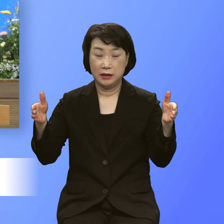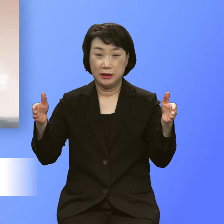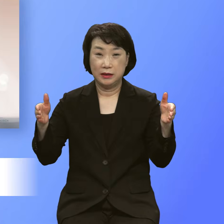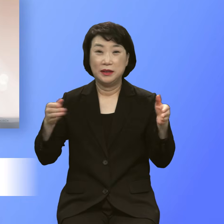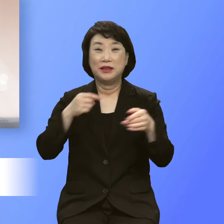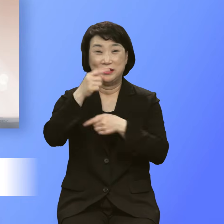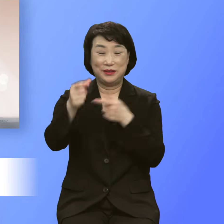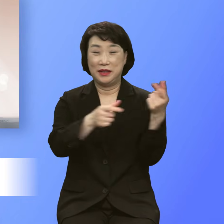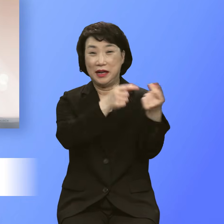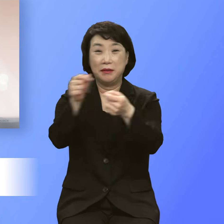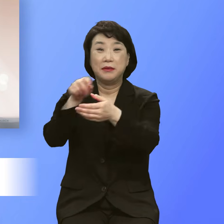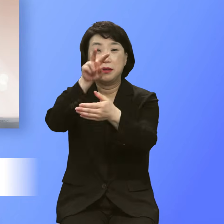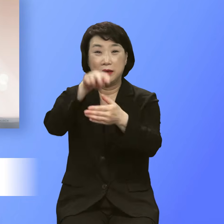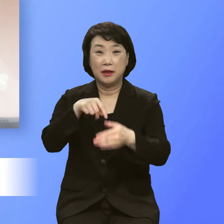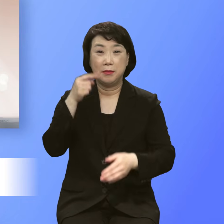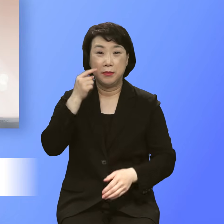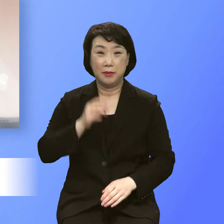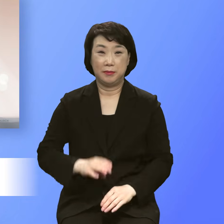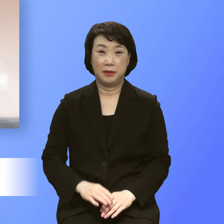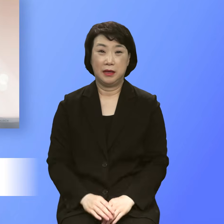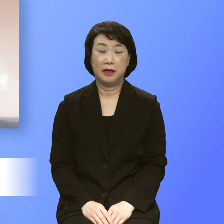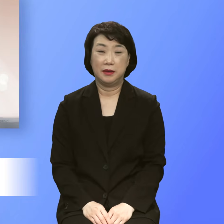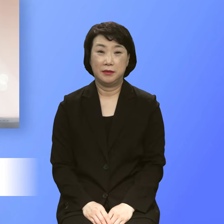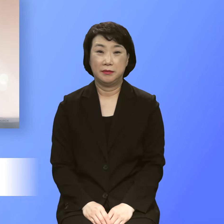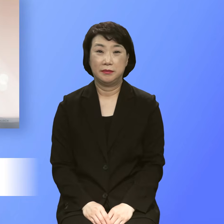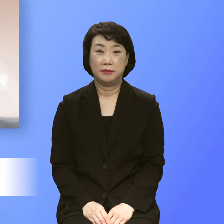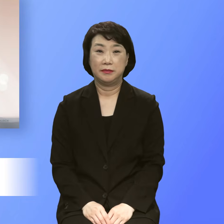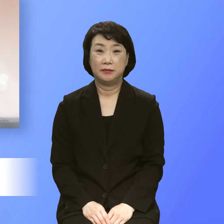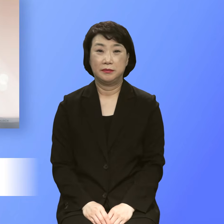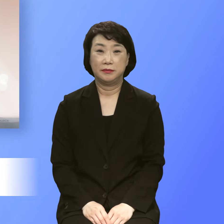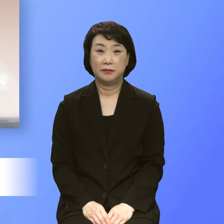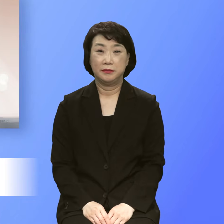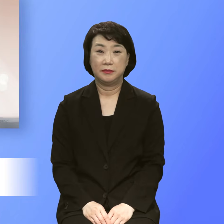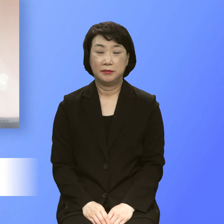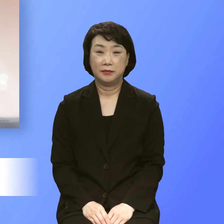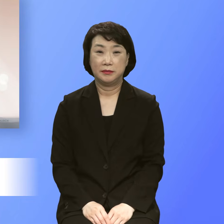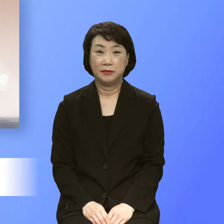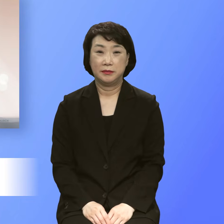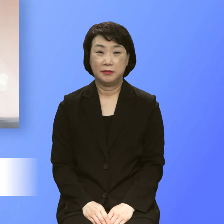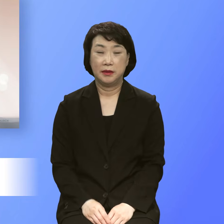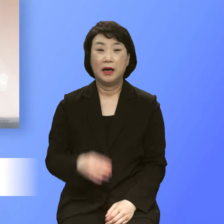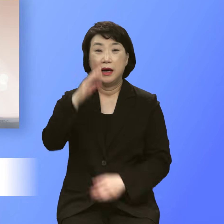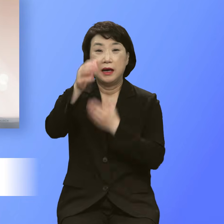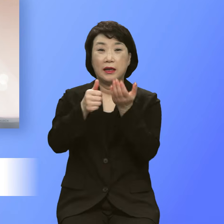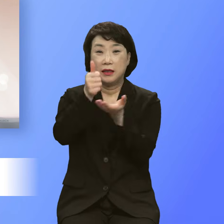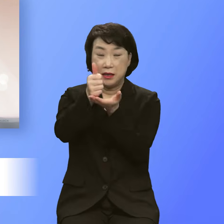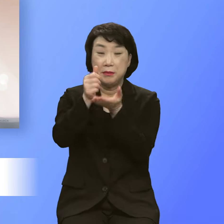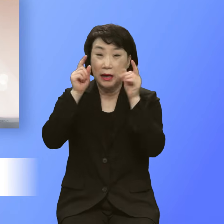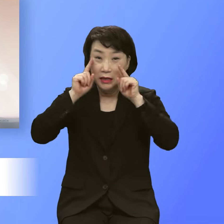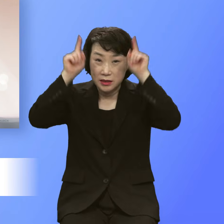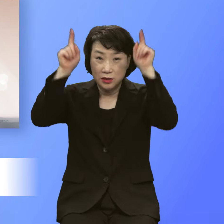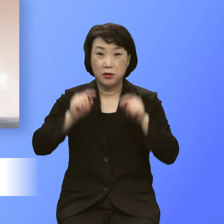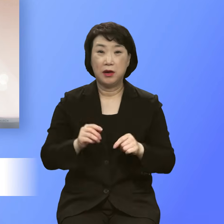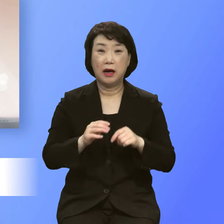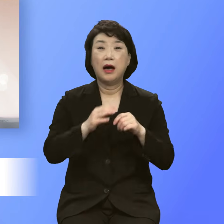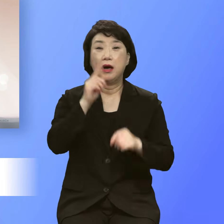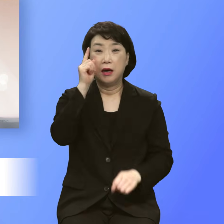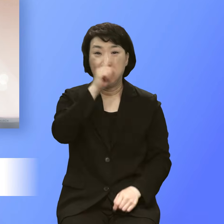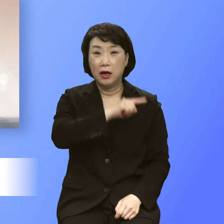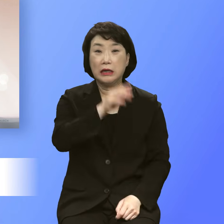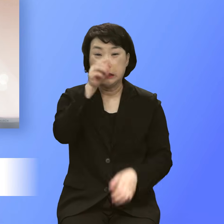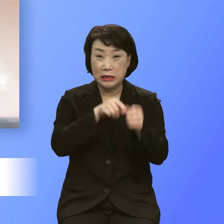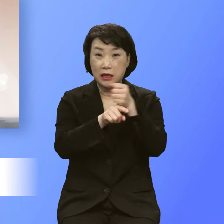25절까지를 큰 음성으로 합독합니다. 시작.